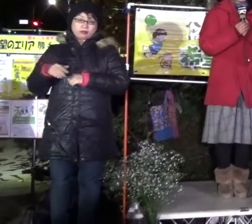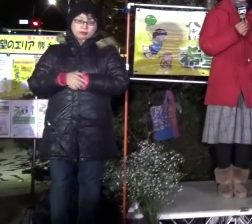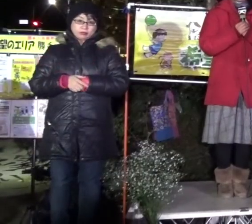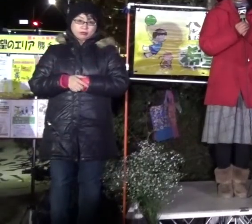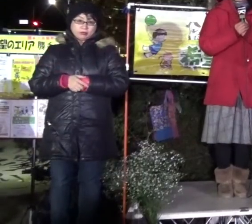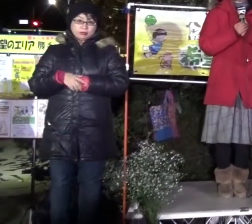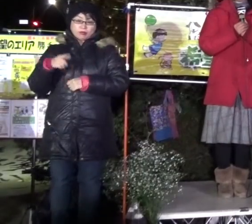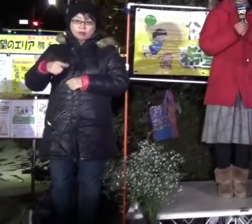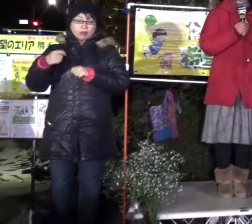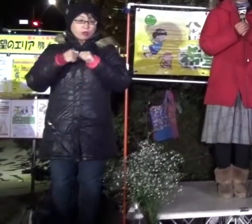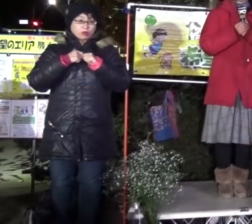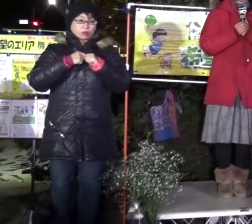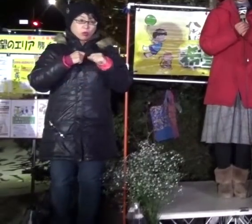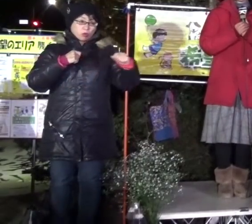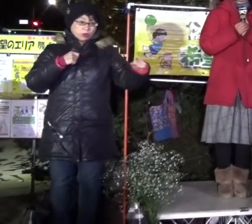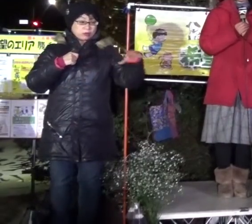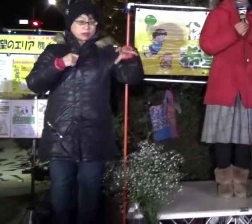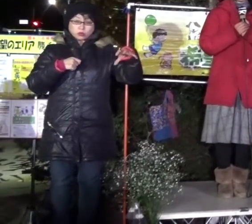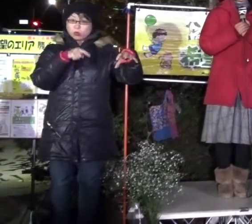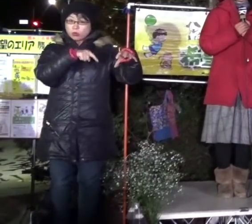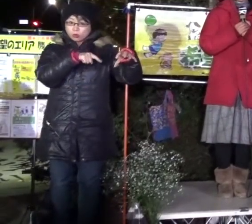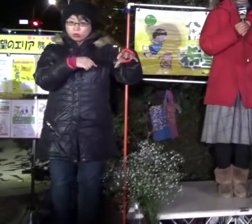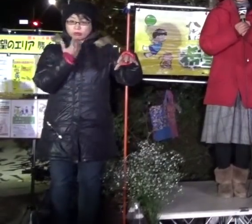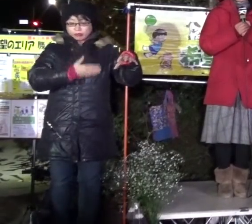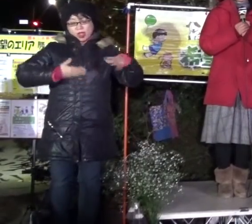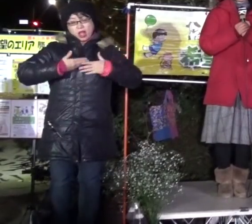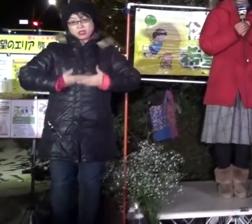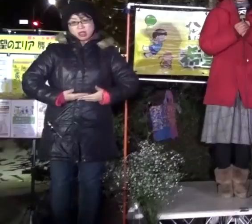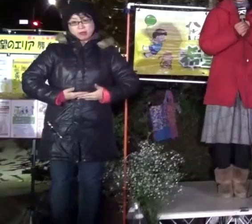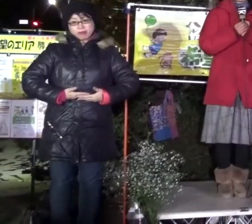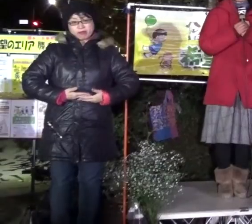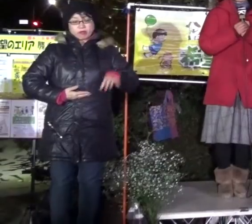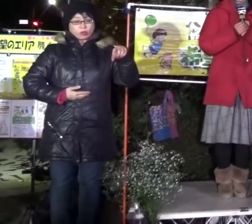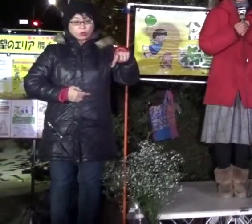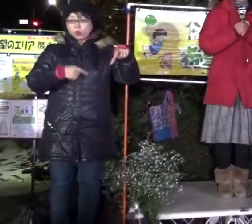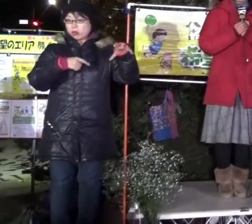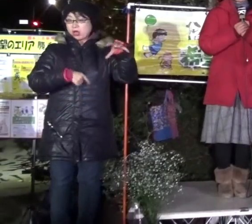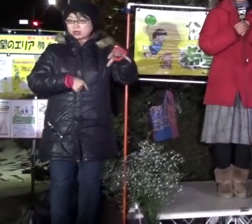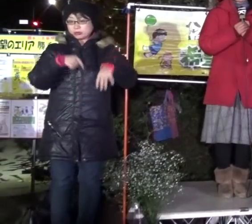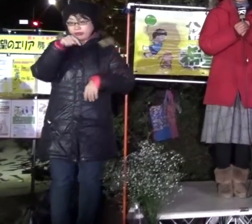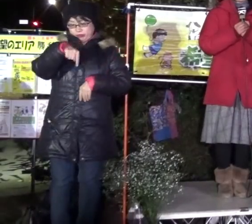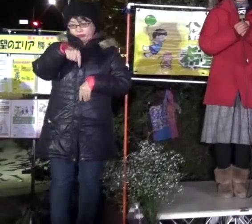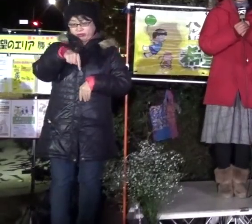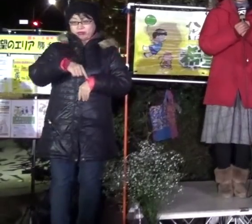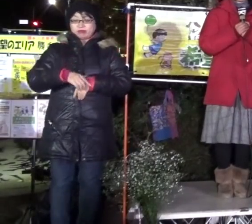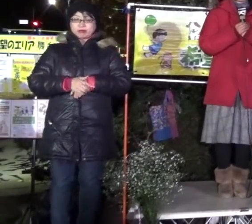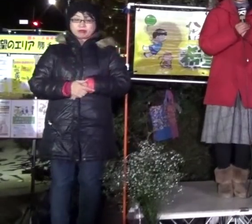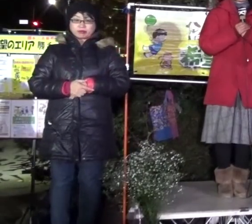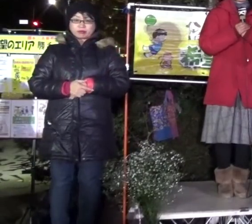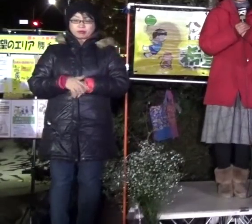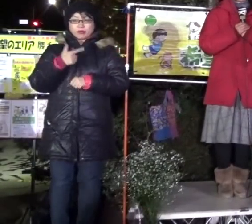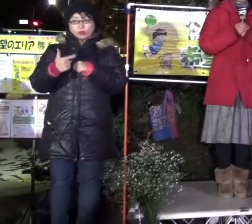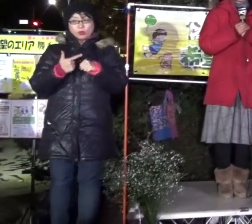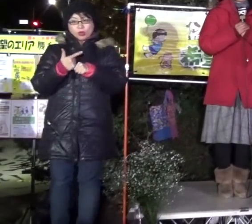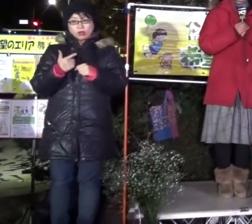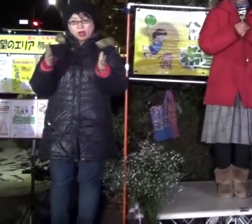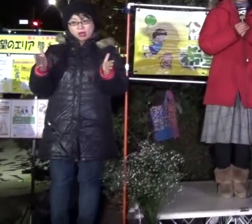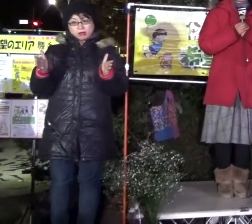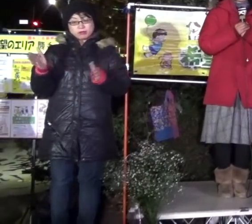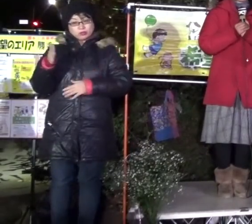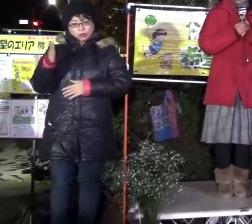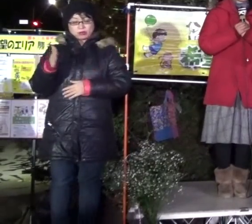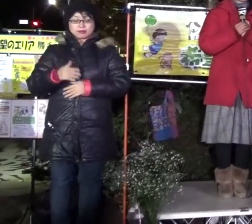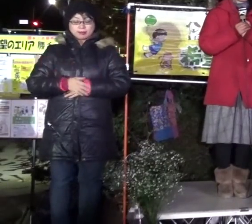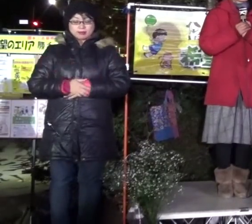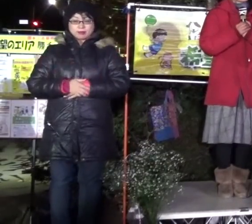こっちの方がもっと安全だっていうことでここになって、ファミリーエリアになってからもう6年ぐらい